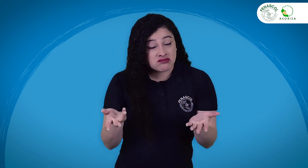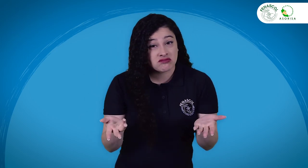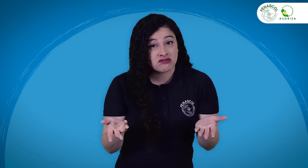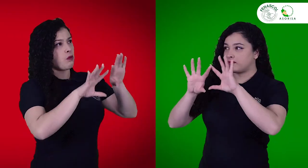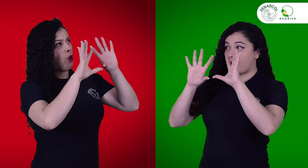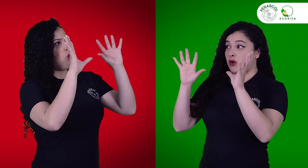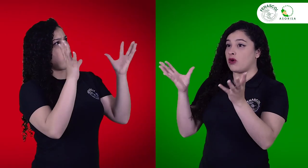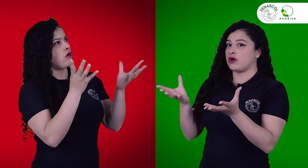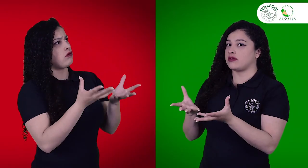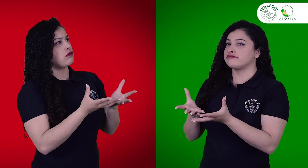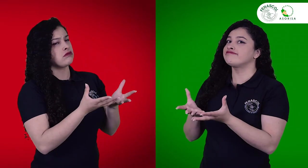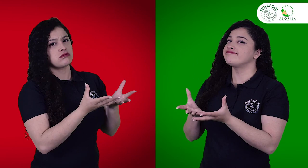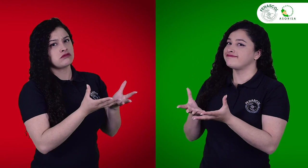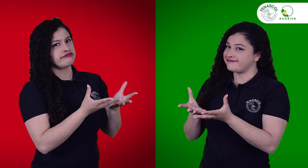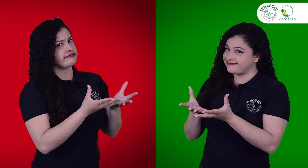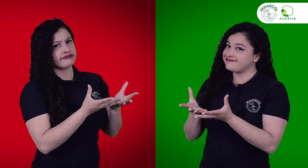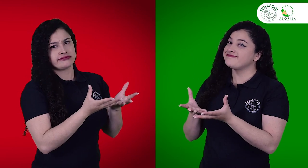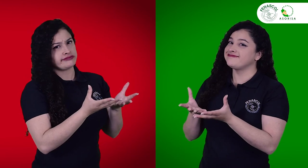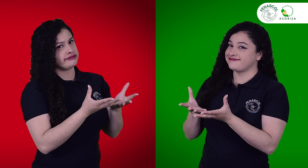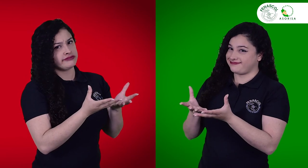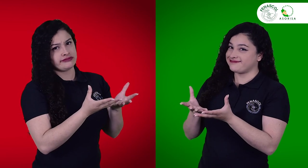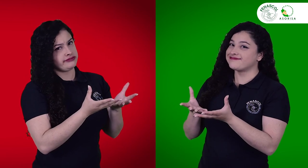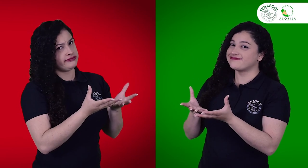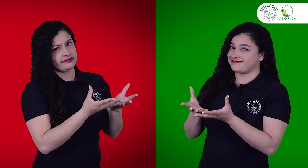en todo el mundo si hay suerte